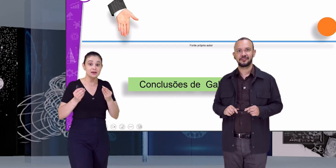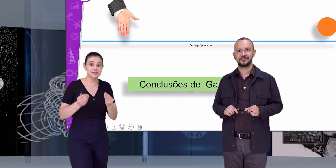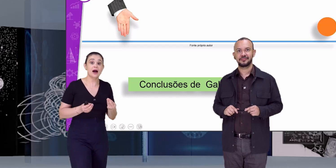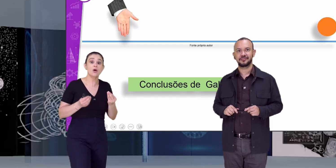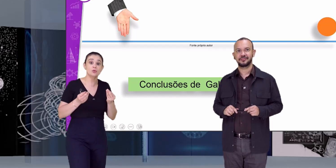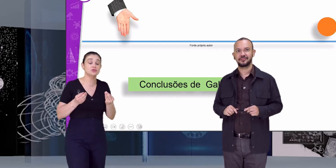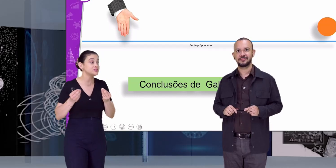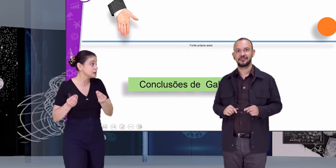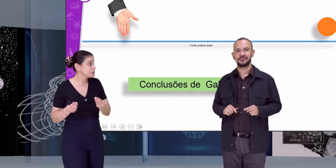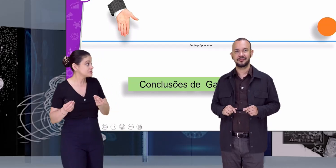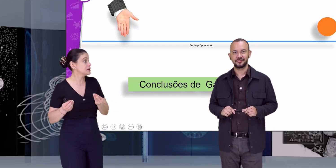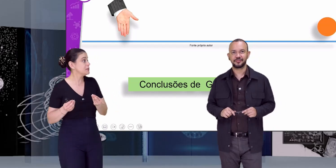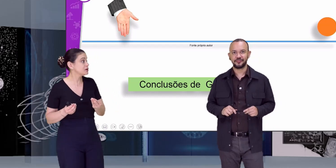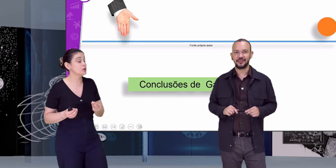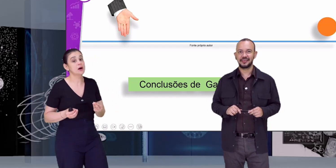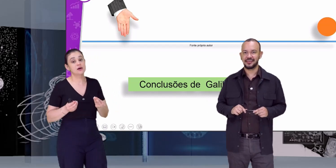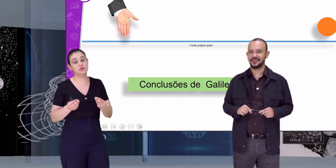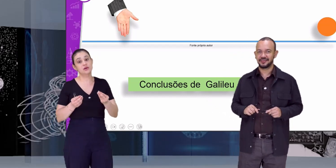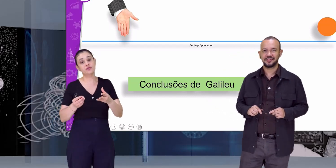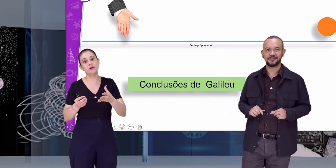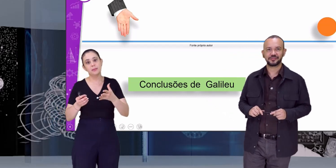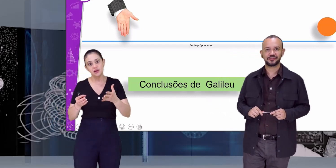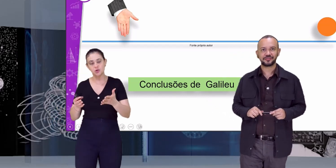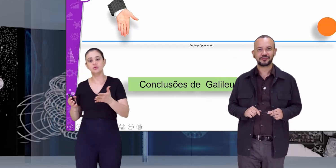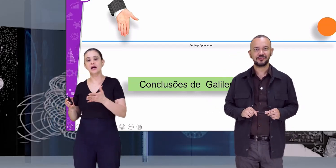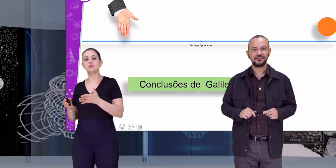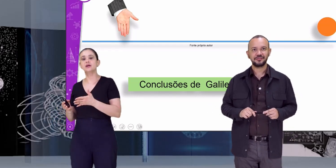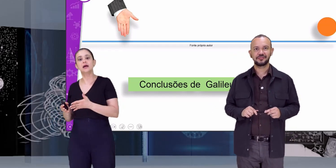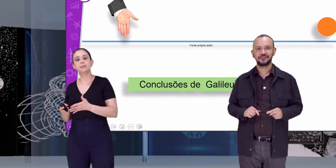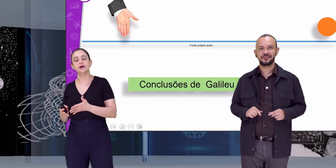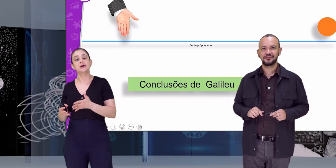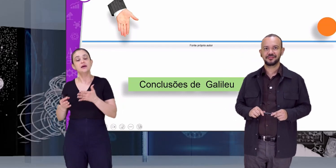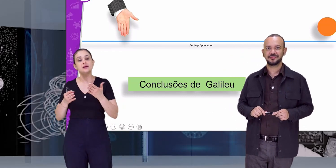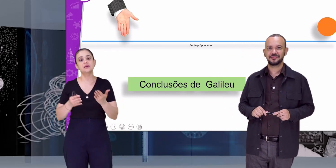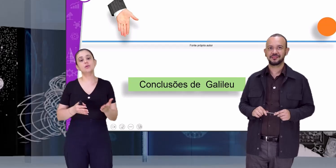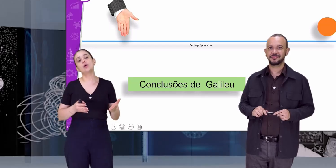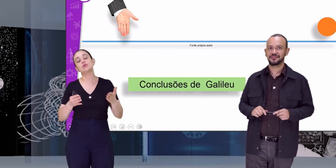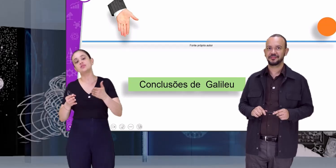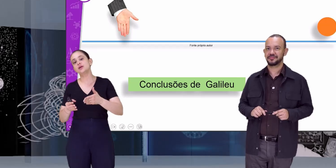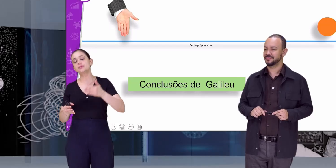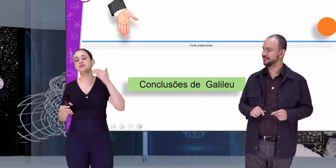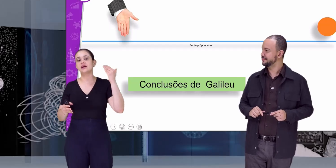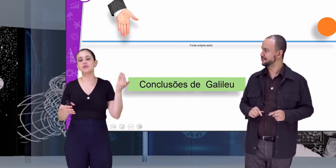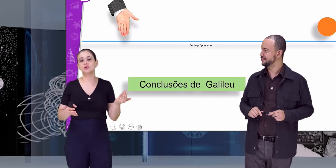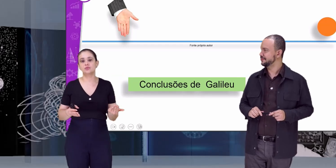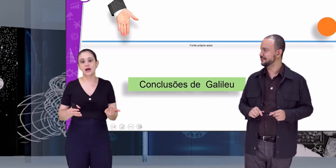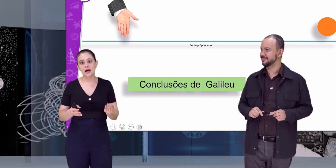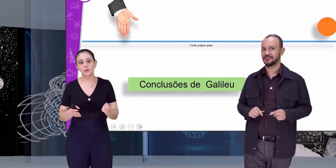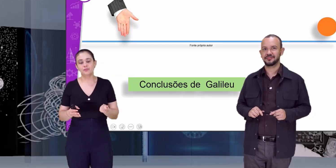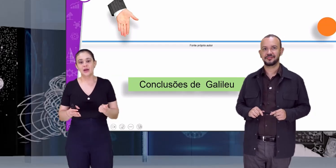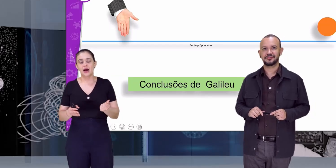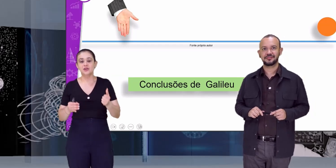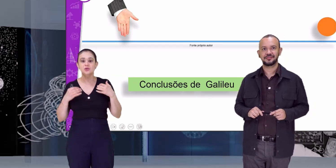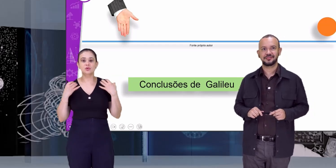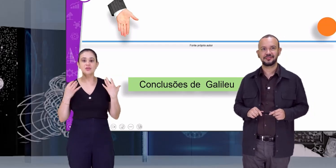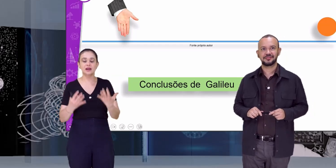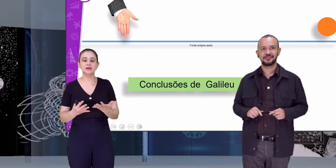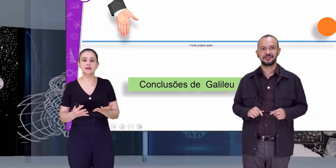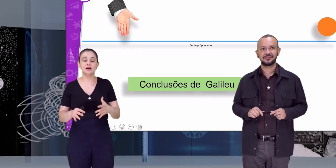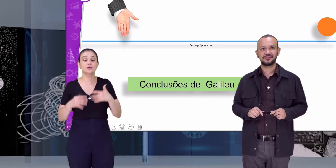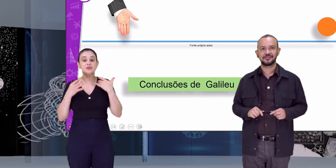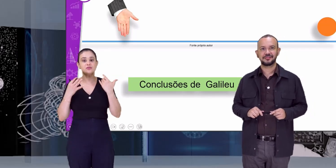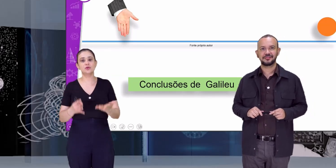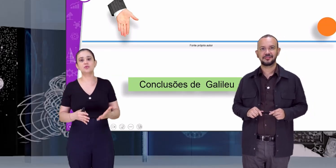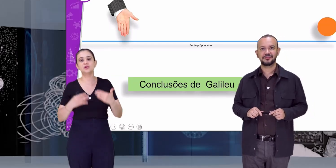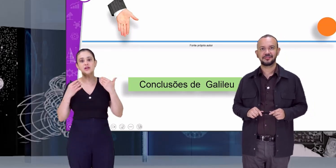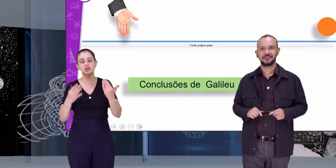isso parece algo simples, né, Maicon? Exato. Só que foi bem estudado na época. Então, algo simples lá que foi estudado, a gente consegue